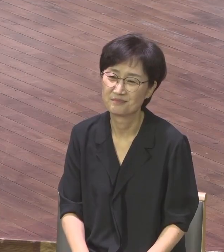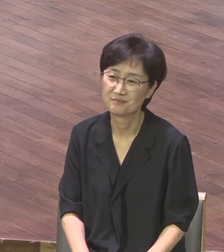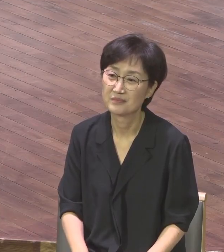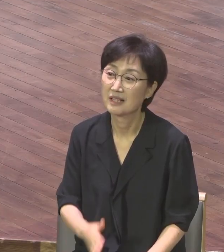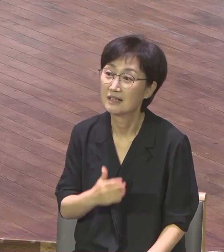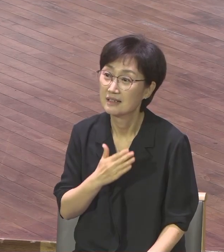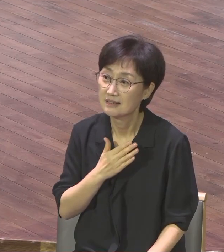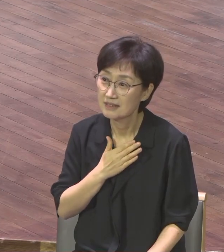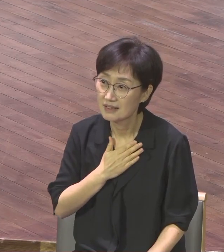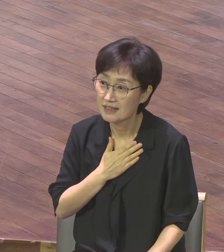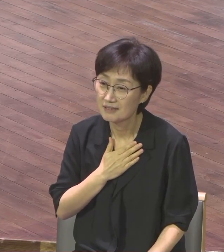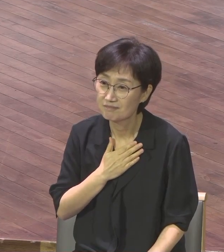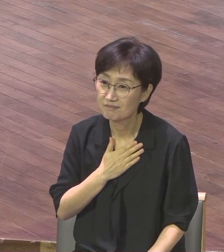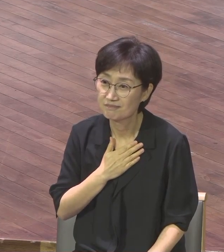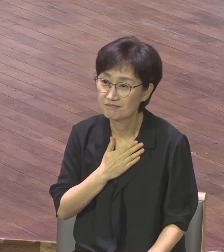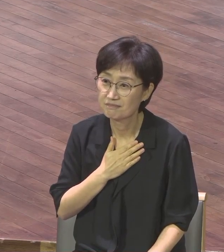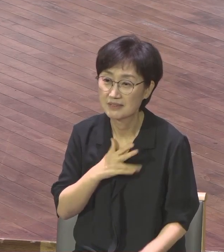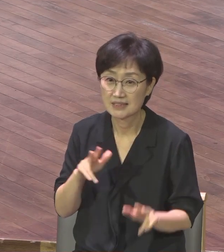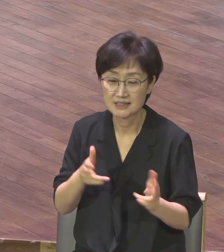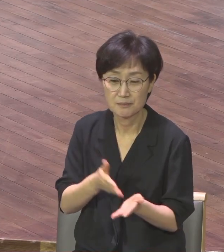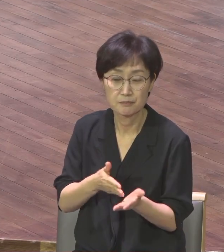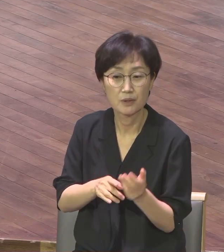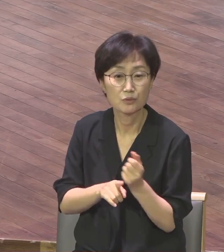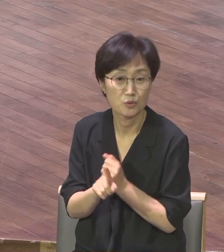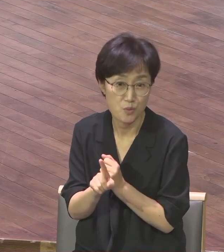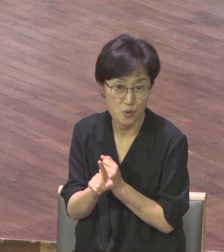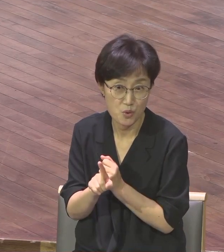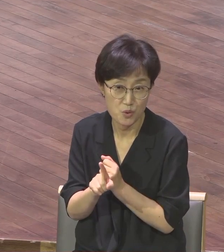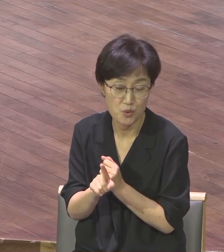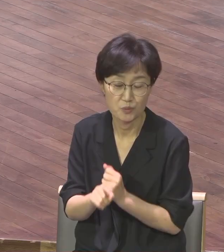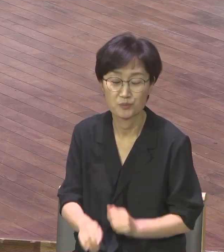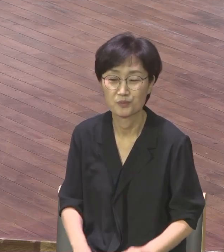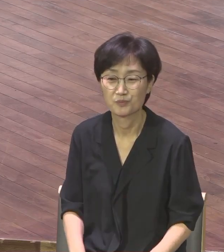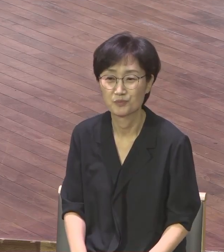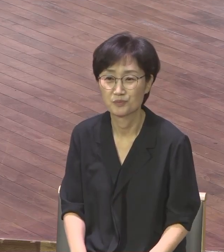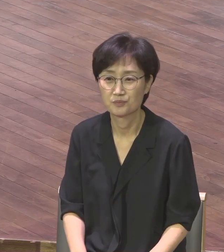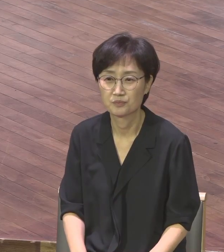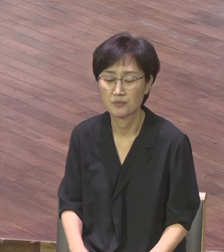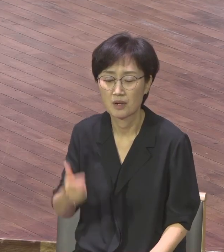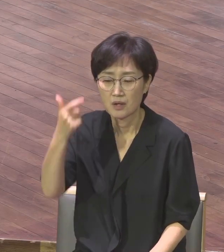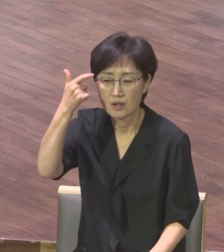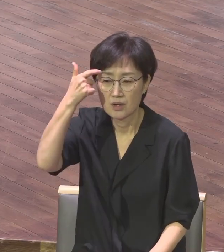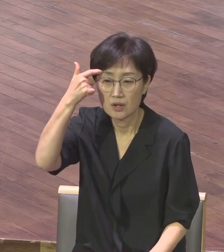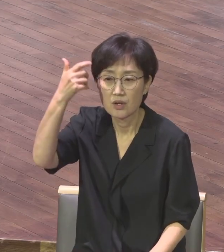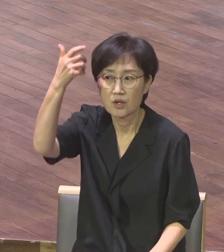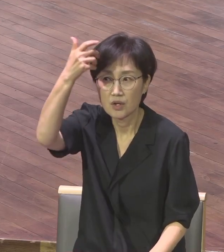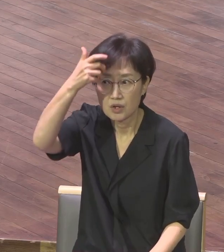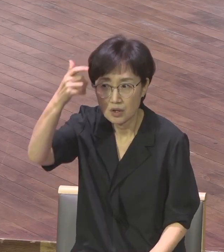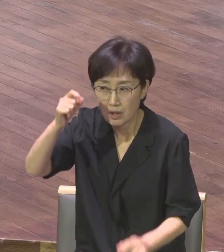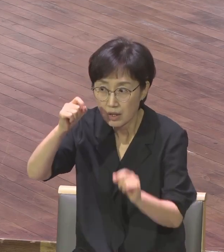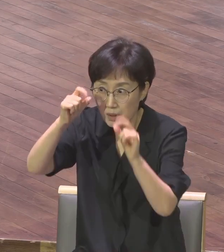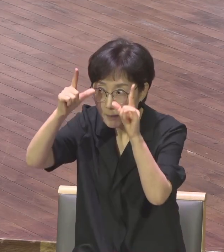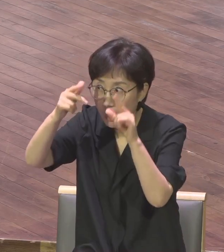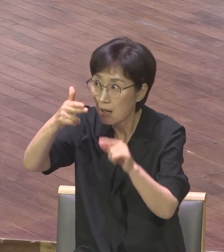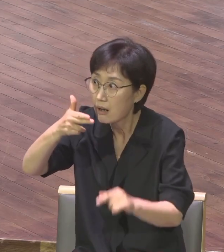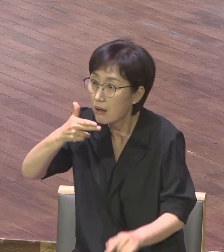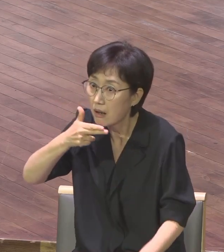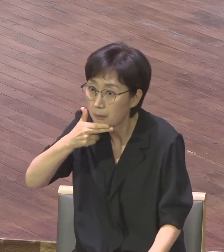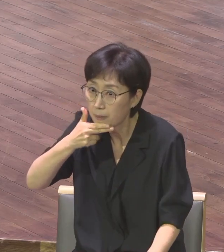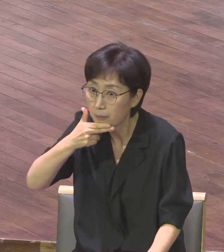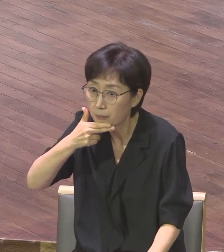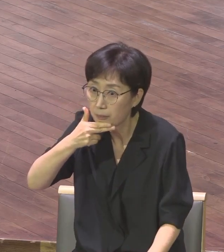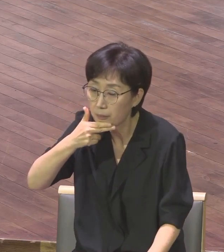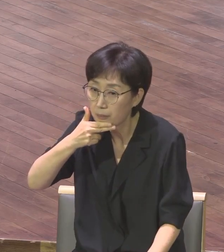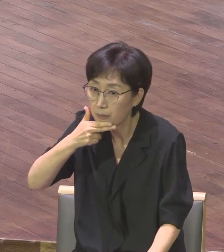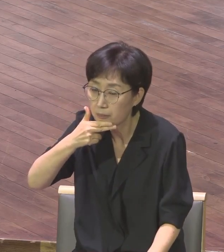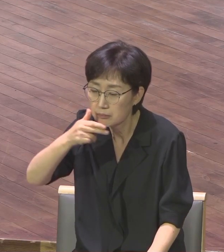제가 왜 이렇게 말합니까? 영적으로 깨어있지 않으면 어느 날